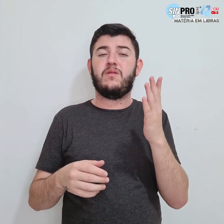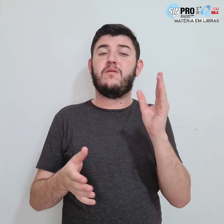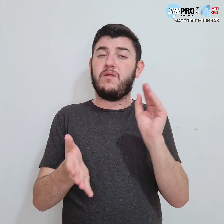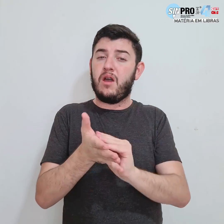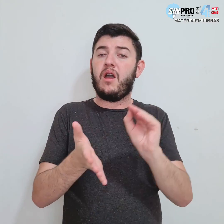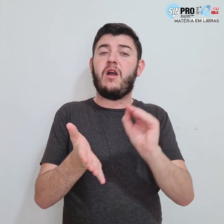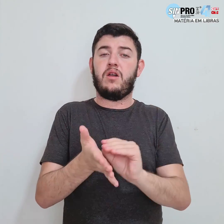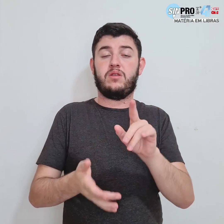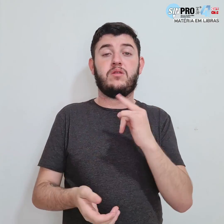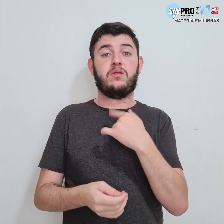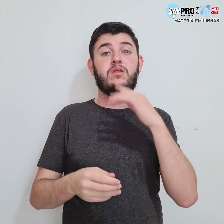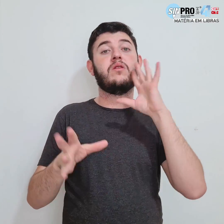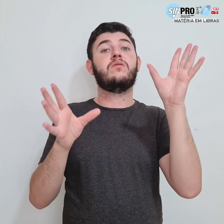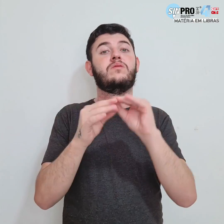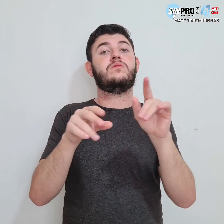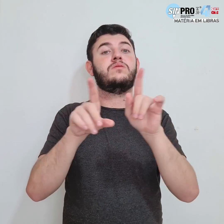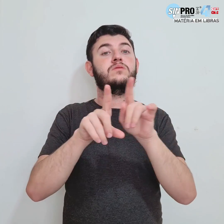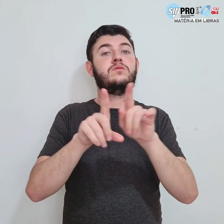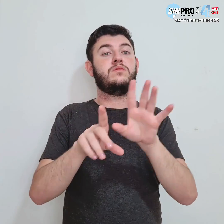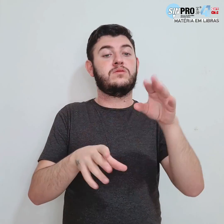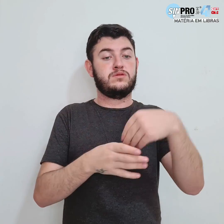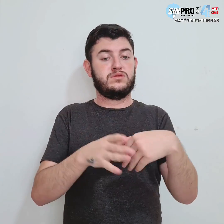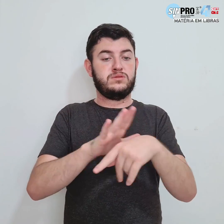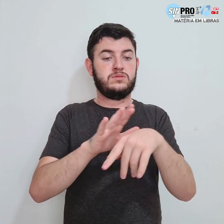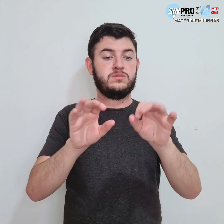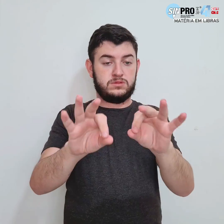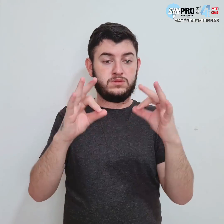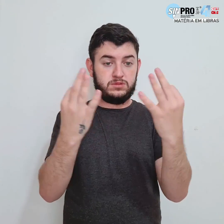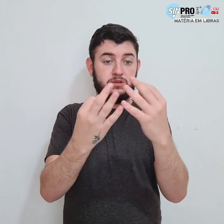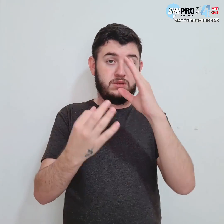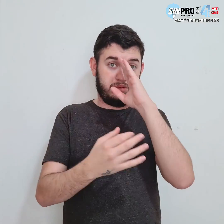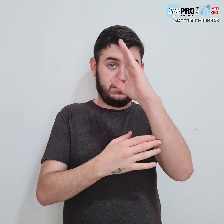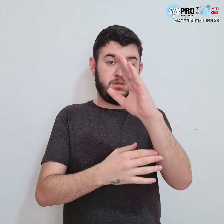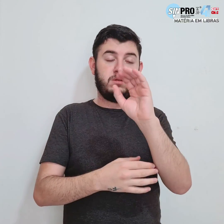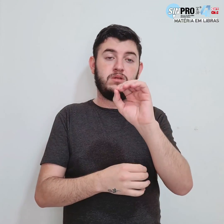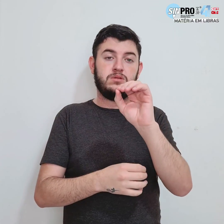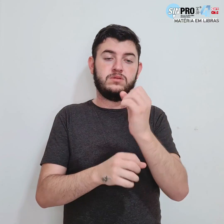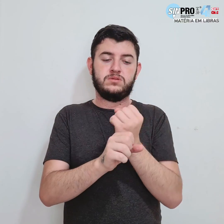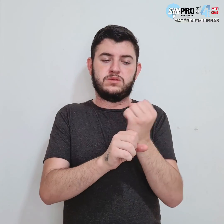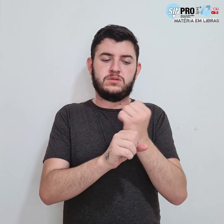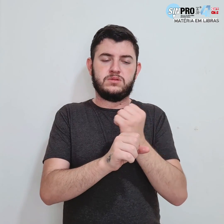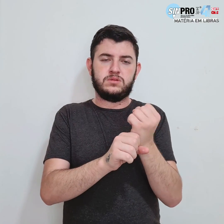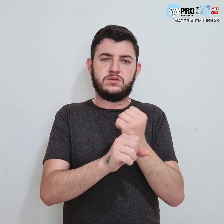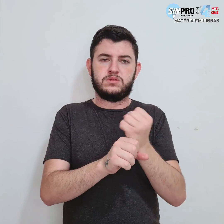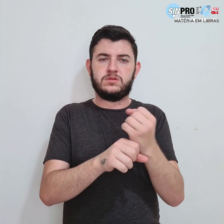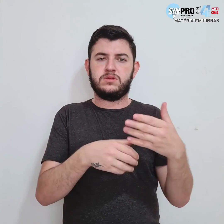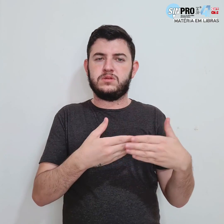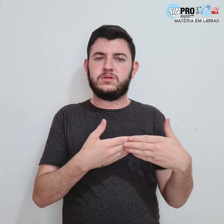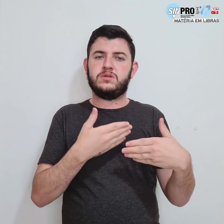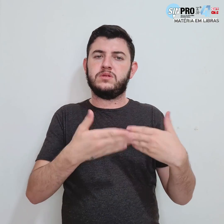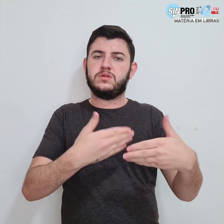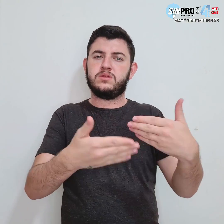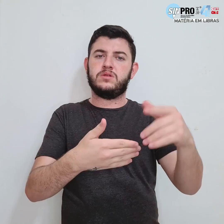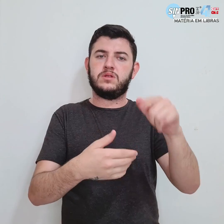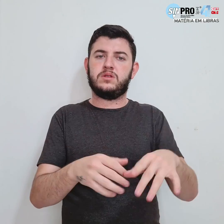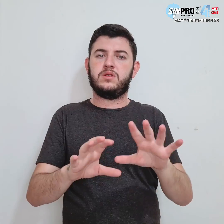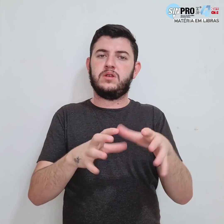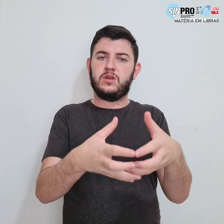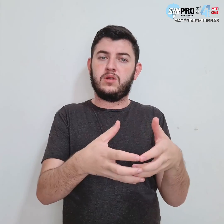suficiente, apesar de a gente saber também que é no seio da família, principalmente nos anos iniciais do convívio, que é quando